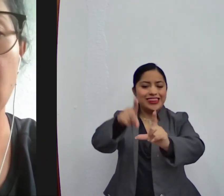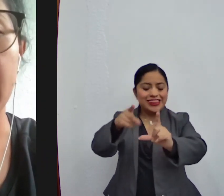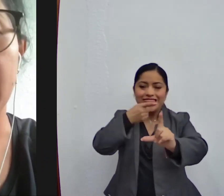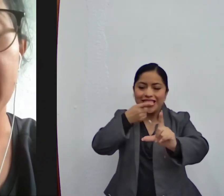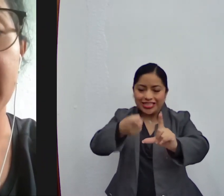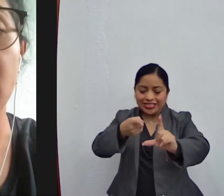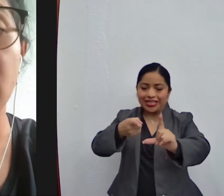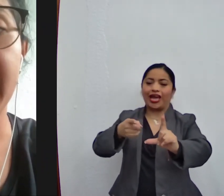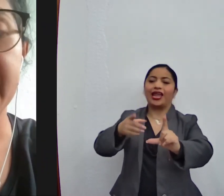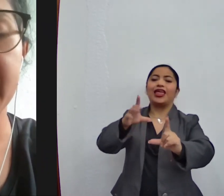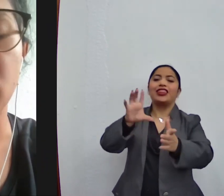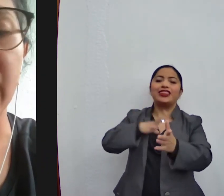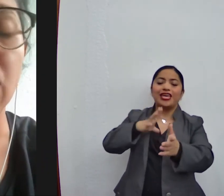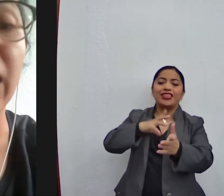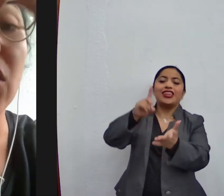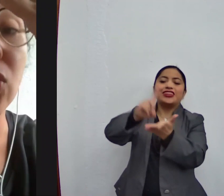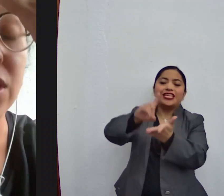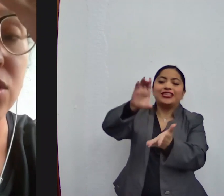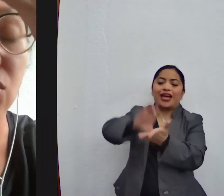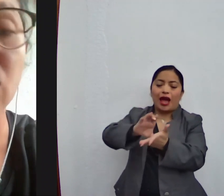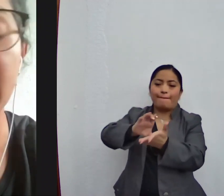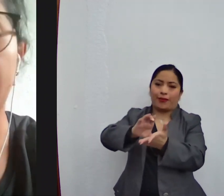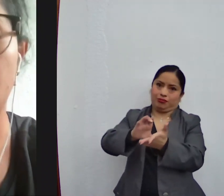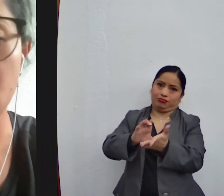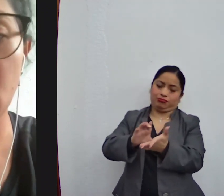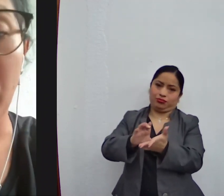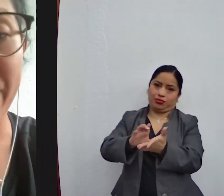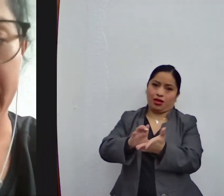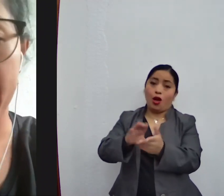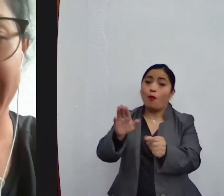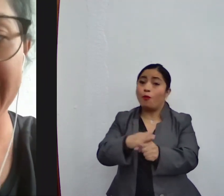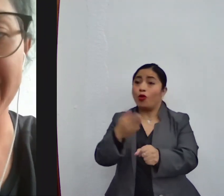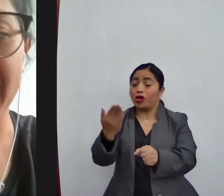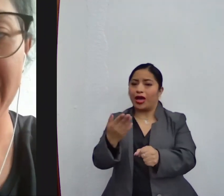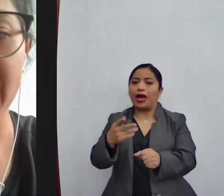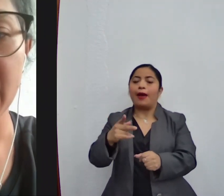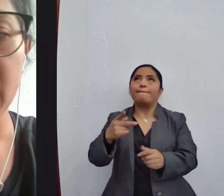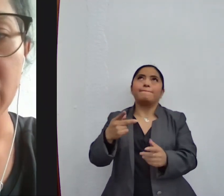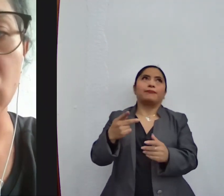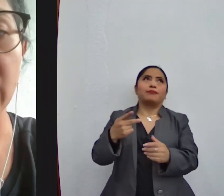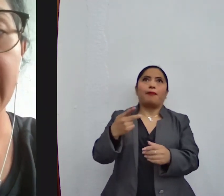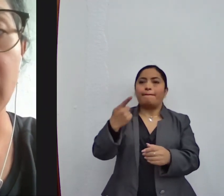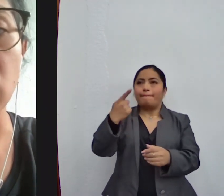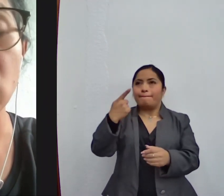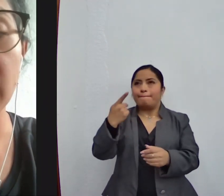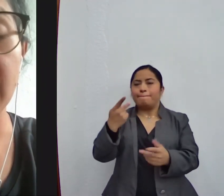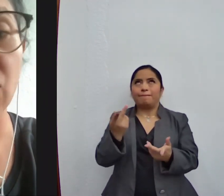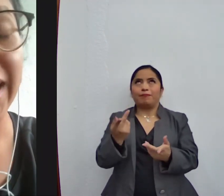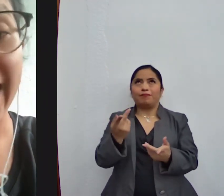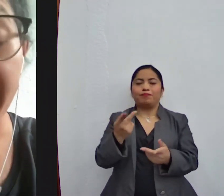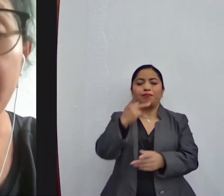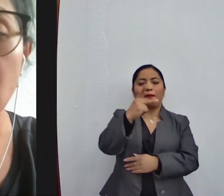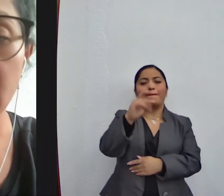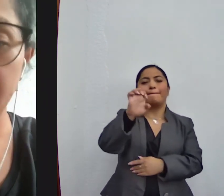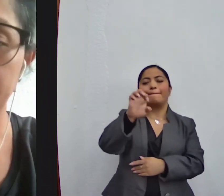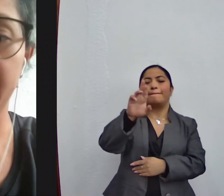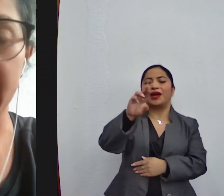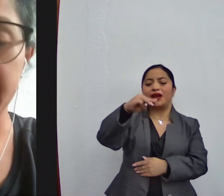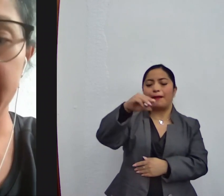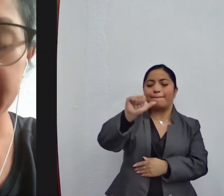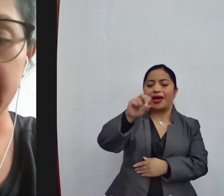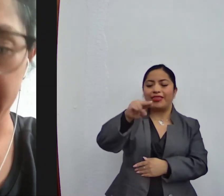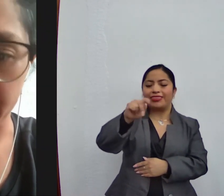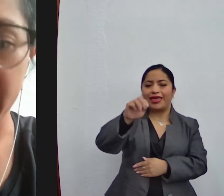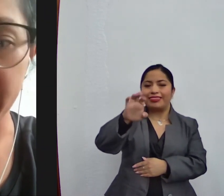embargo, hablando de quienes tienen una condición o un diagnóstico permanente, no tiene ningún sentido que cada año tengan